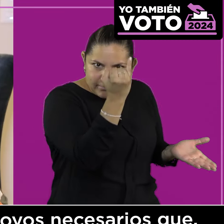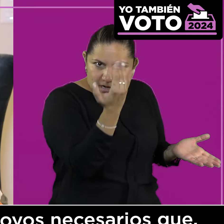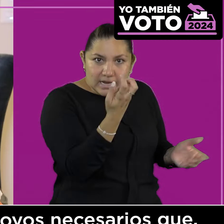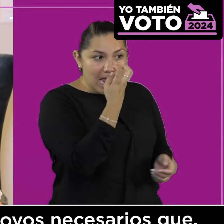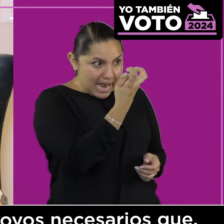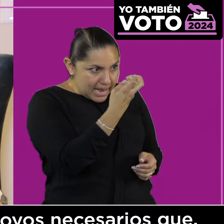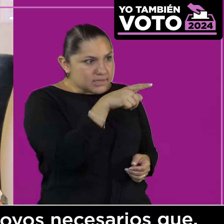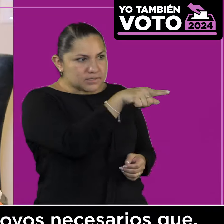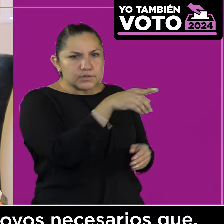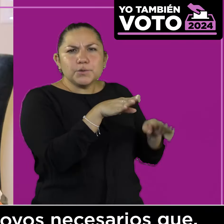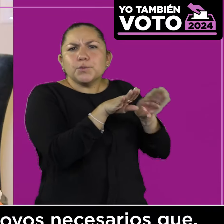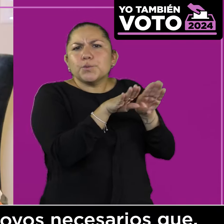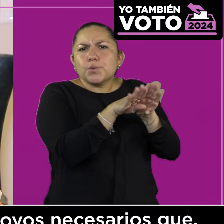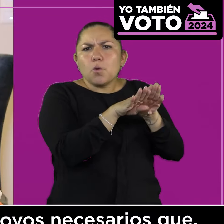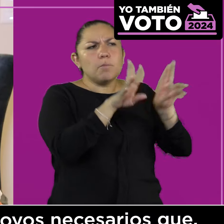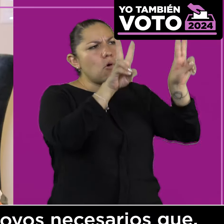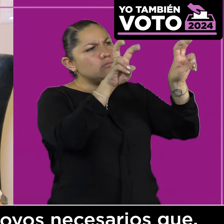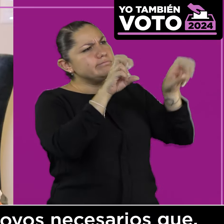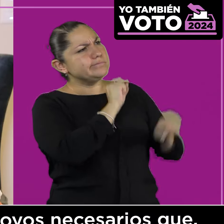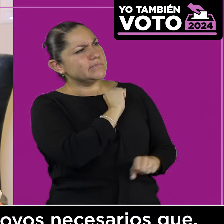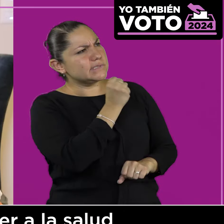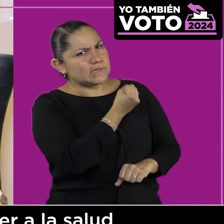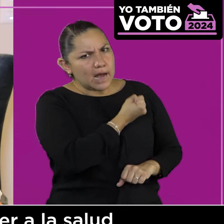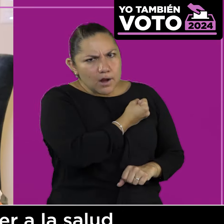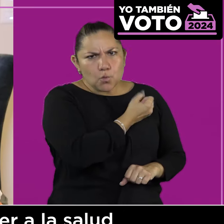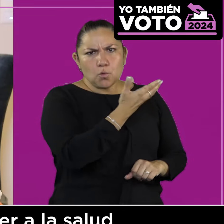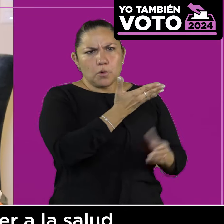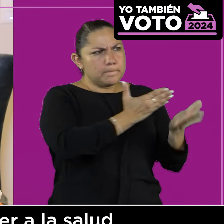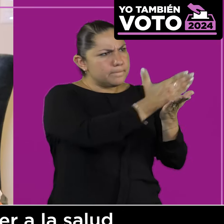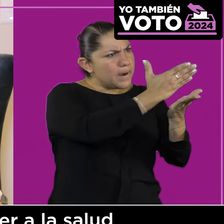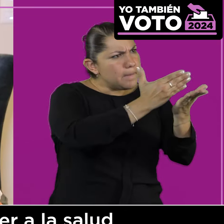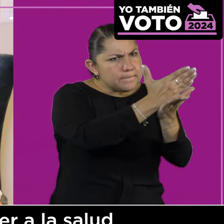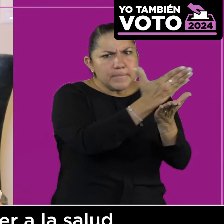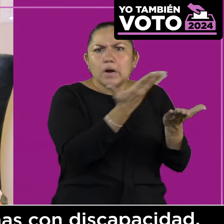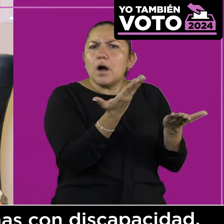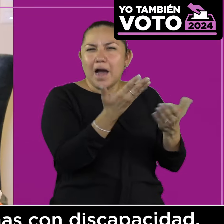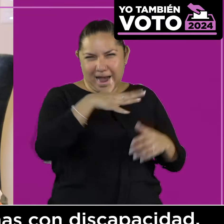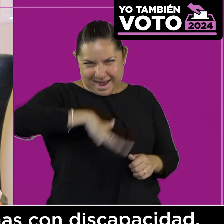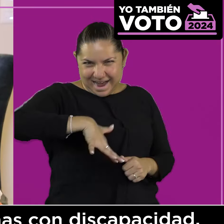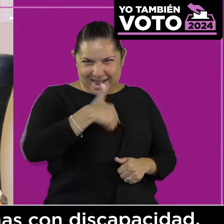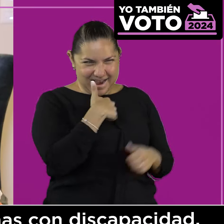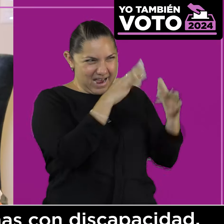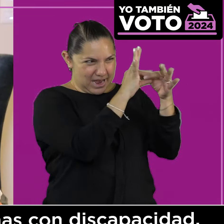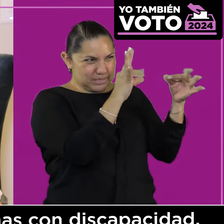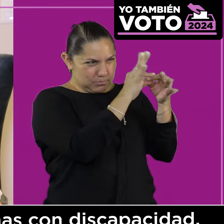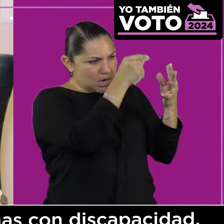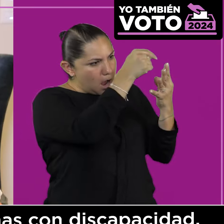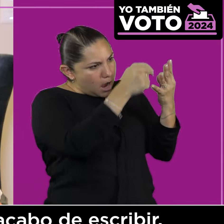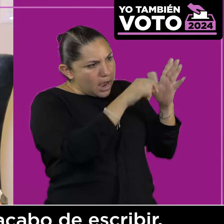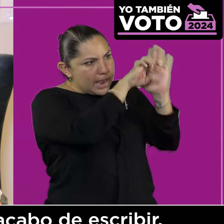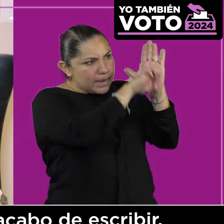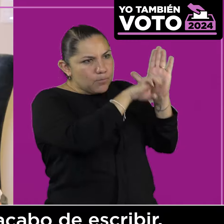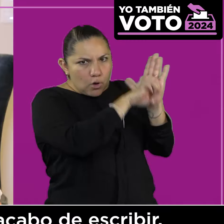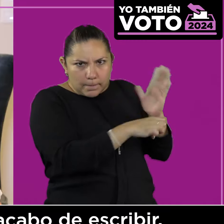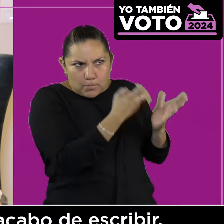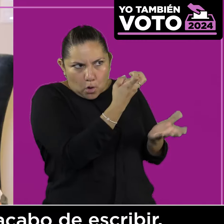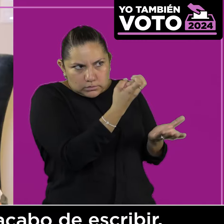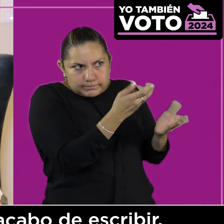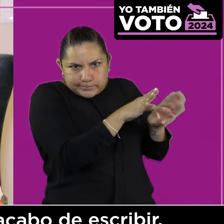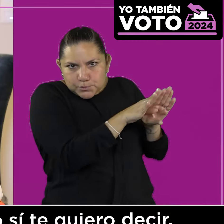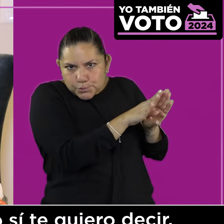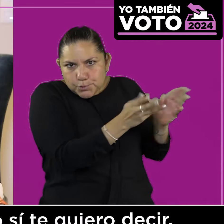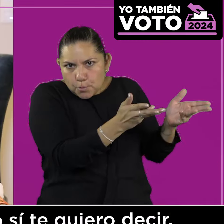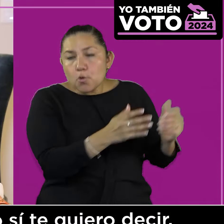todas estas eh apoyos necesarios que para acceder a la salud necesitan las personas con discapacidad como lo que te acabo de